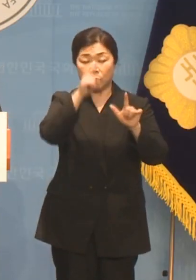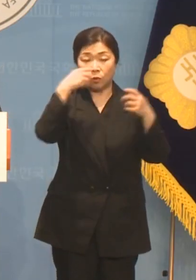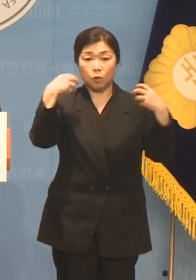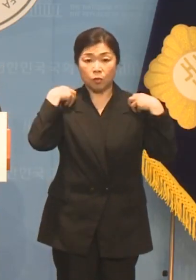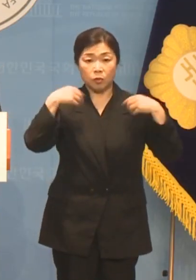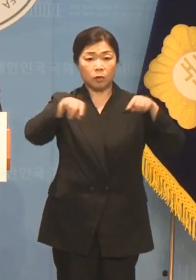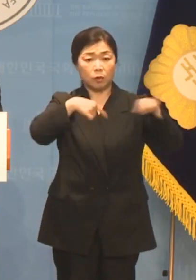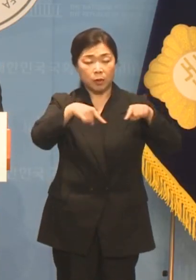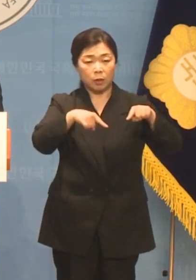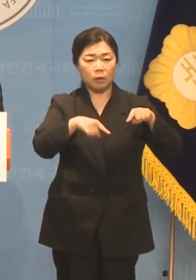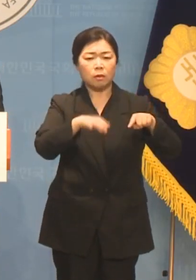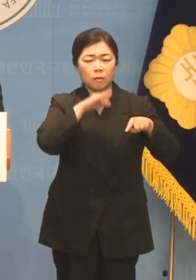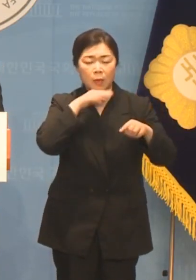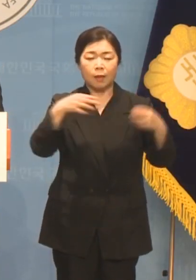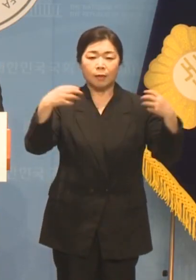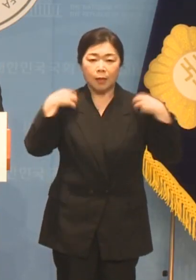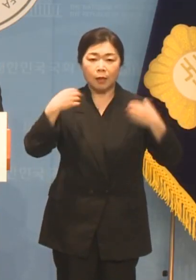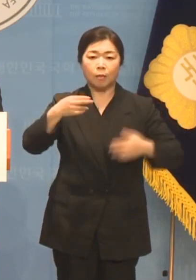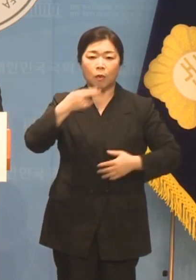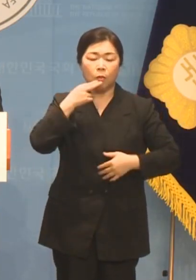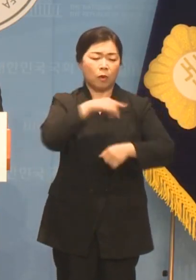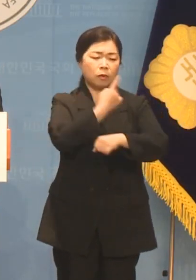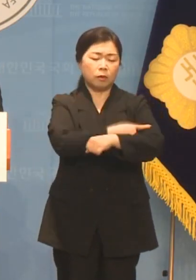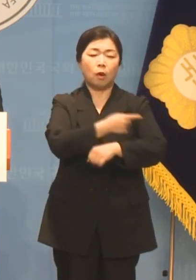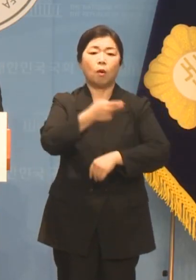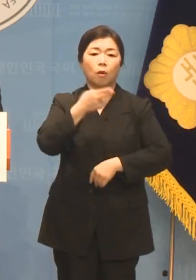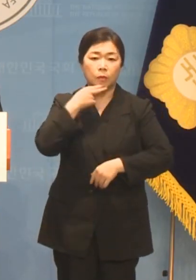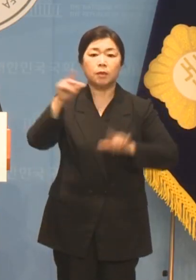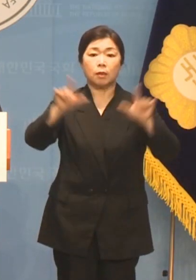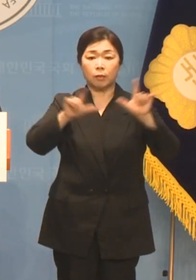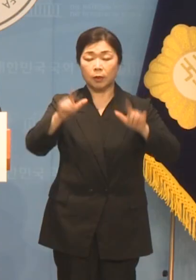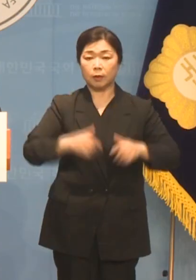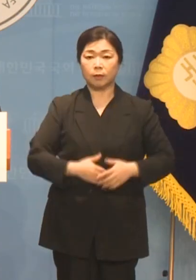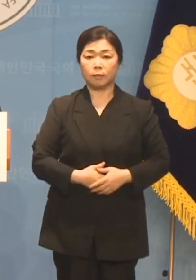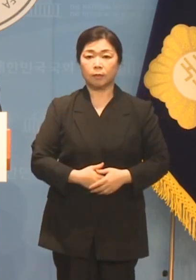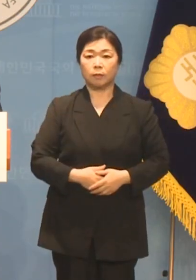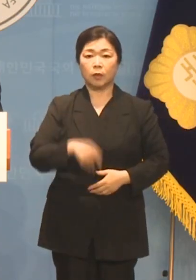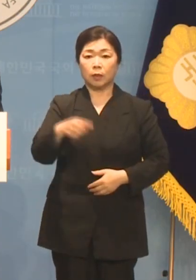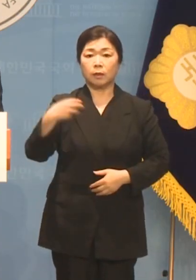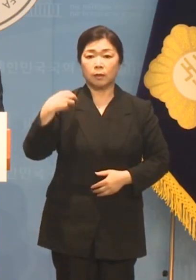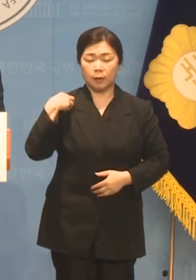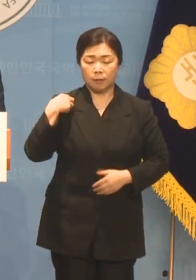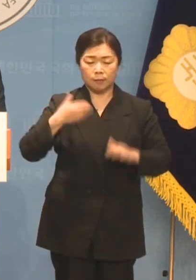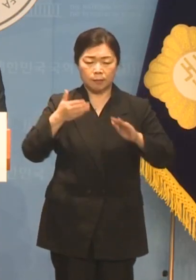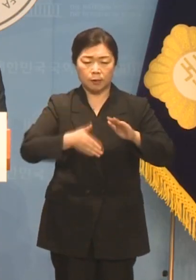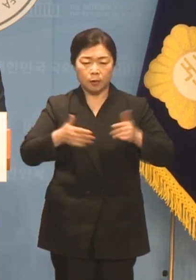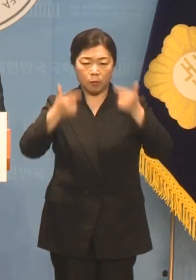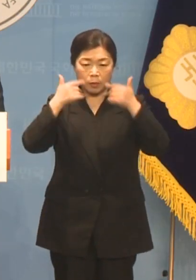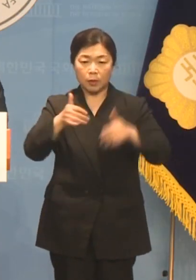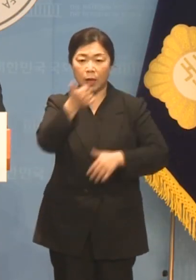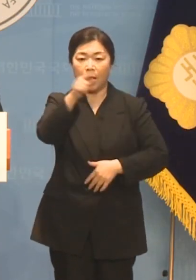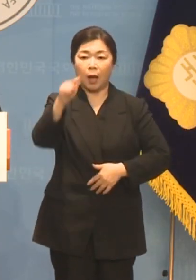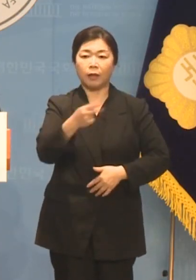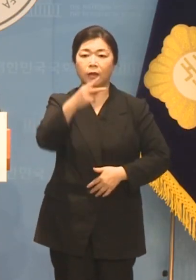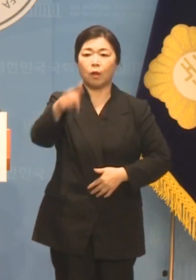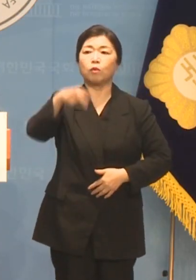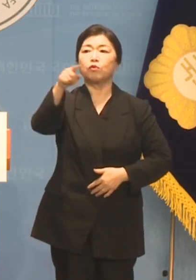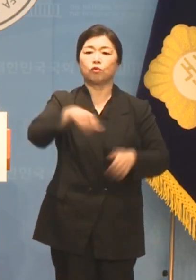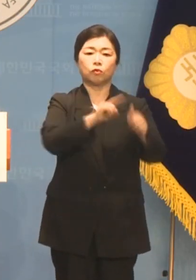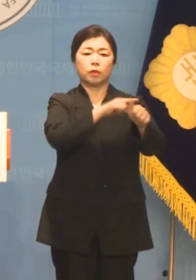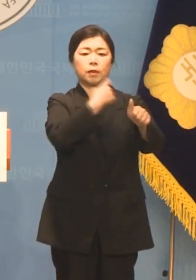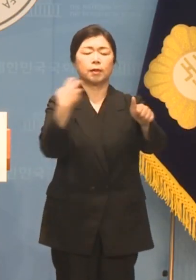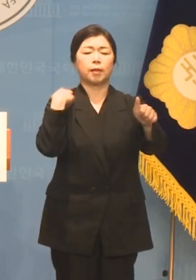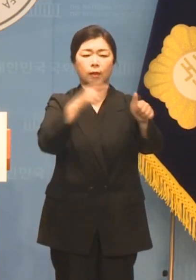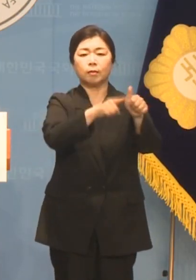재정정책은 무책임하고 무능으로 일관하고 있습니다. 그 책임은 전적으로 한덕수 권한대행에